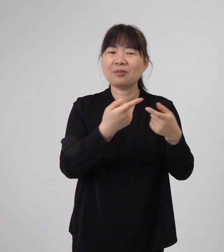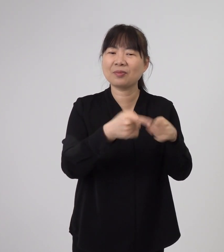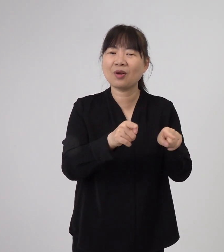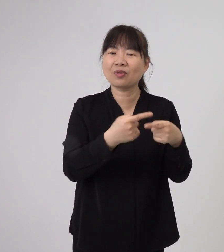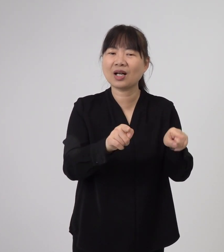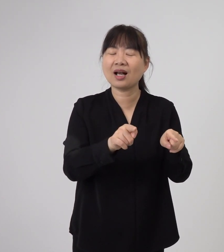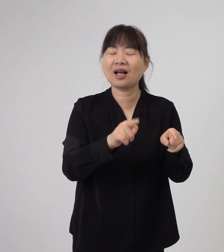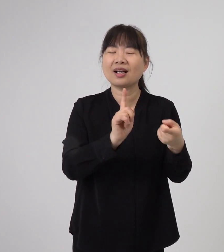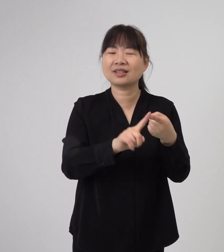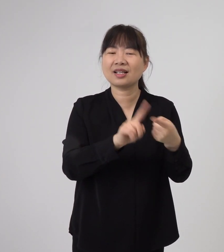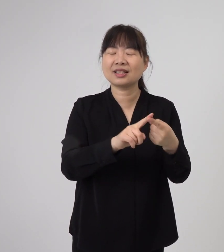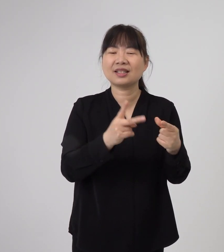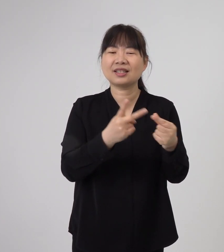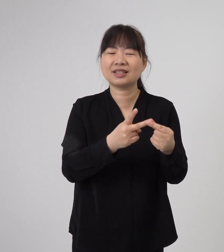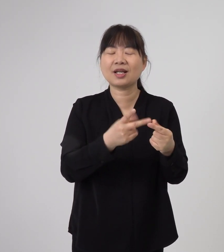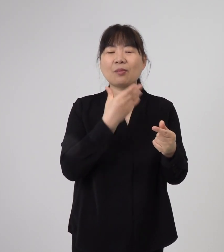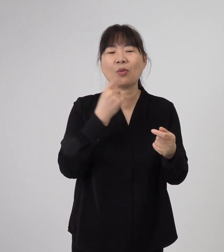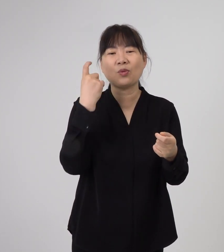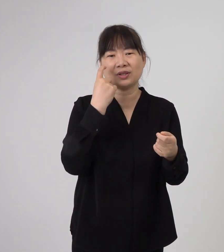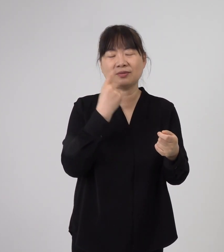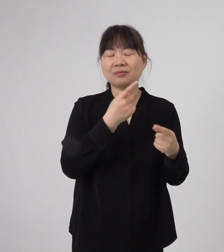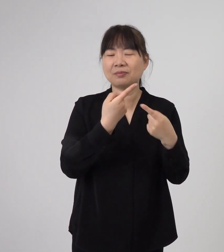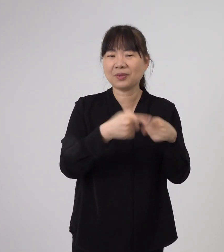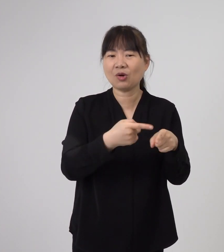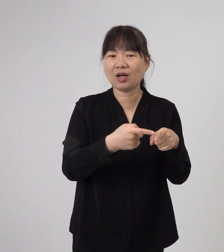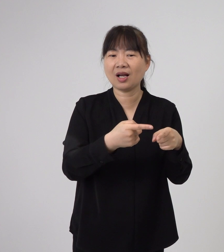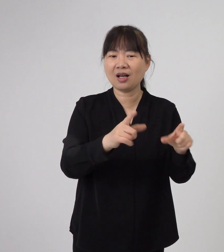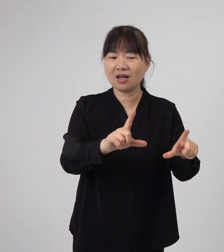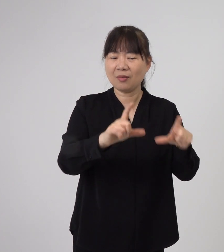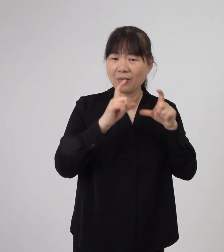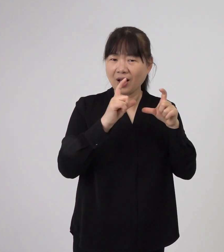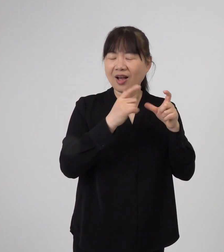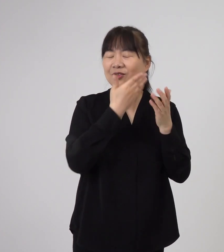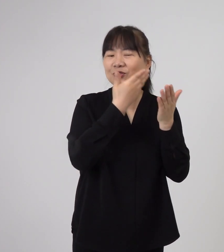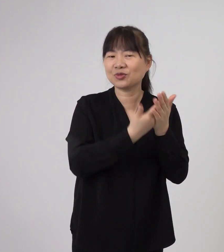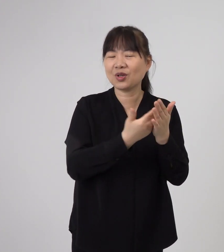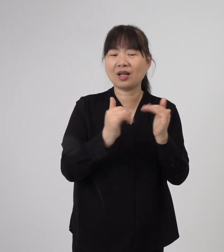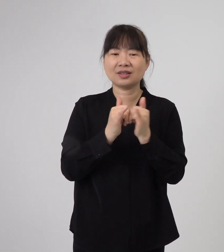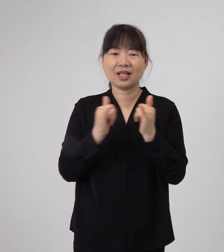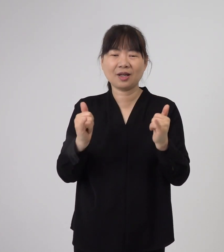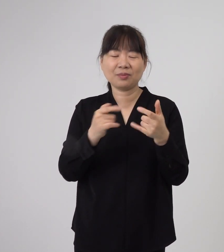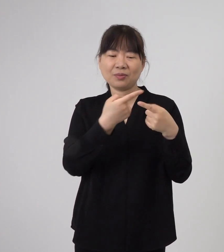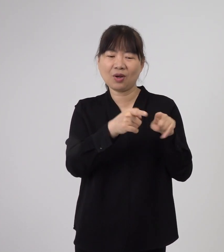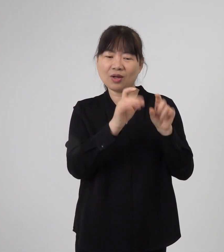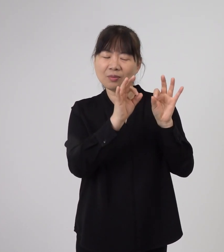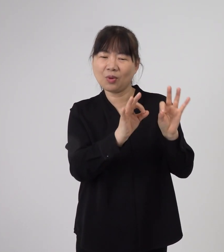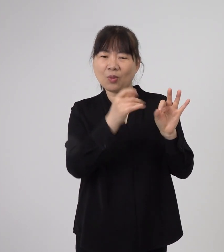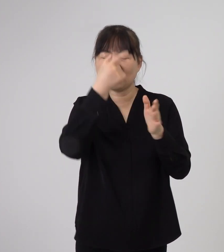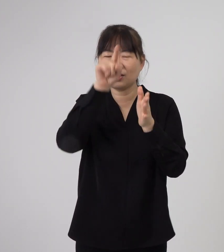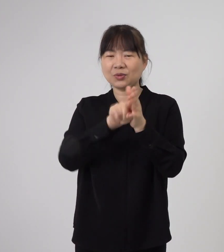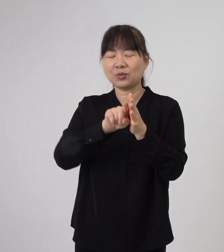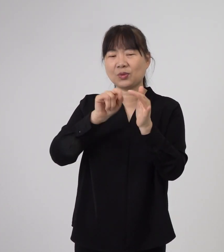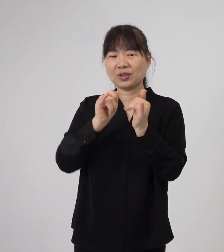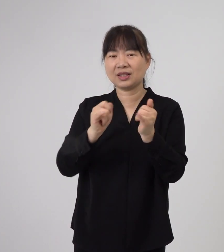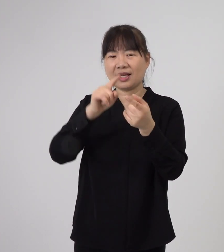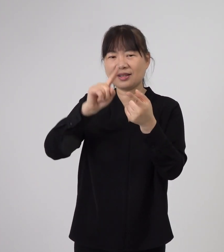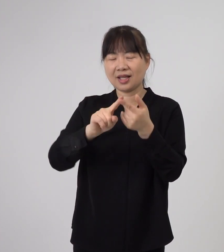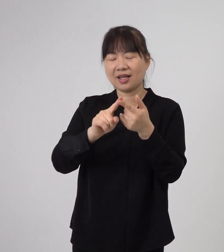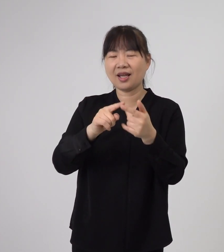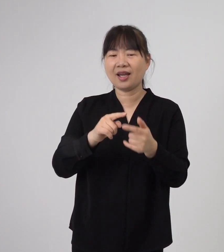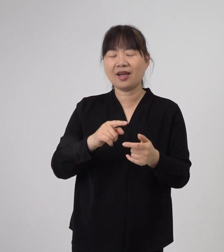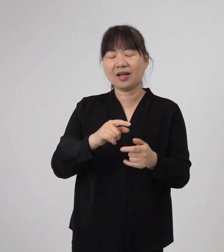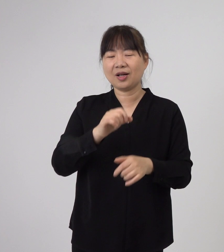복음이에요. 평판이 중요해요. 사람들은 평판을 보고 기독교에 대한 호감을 갖든지